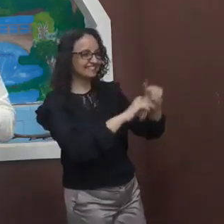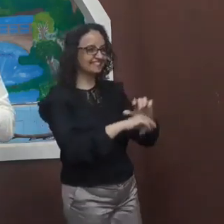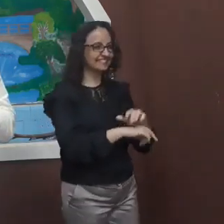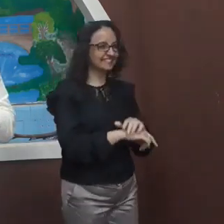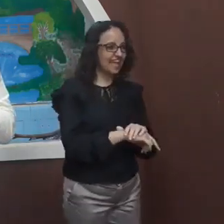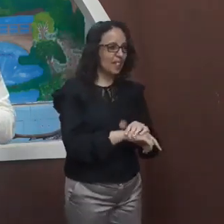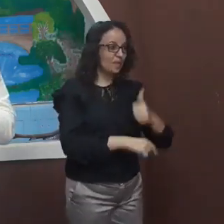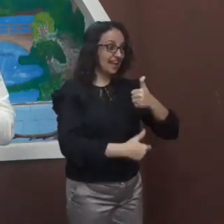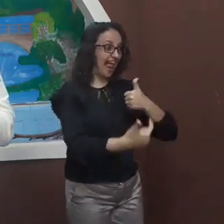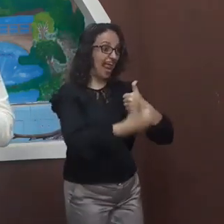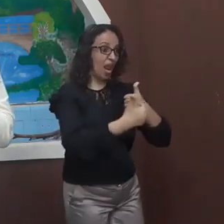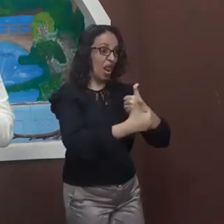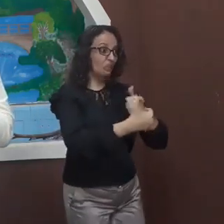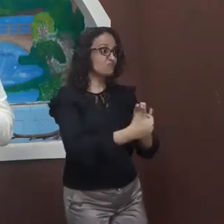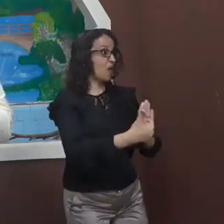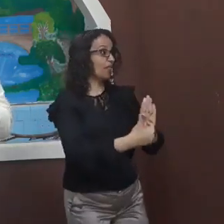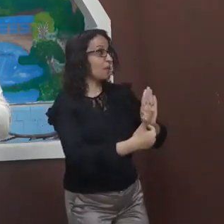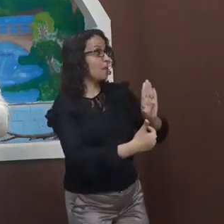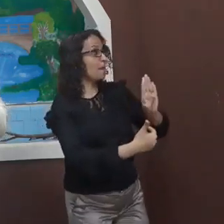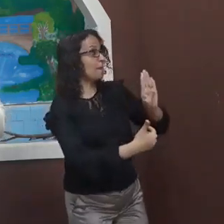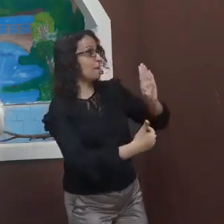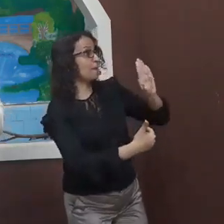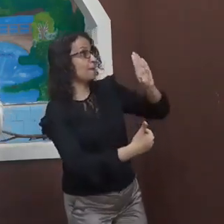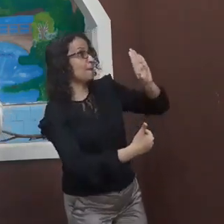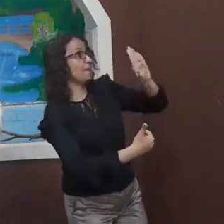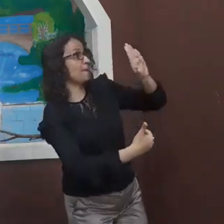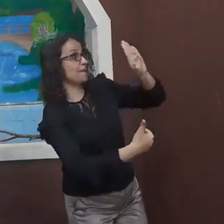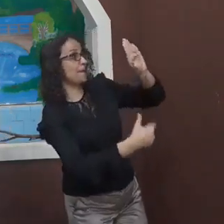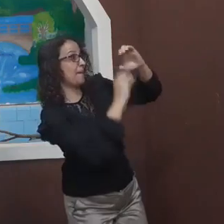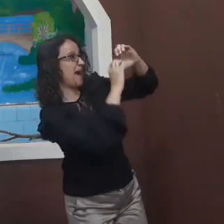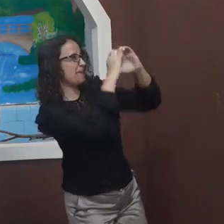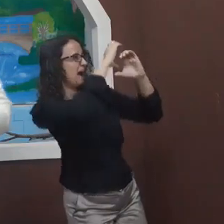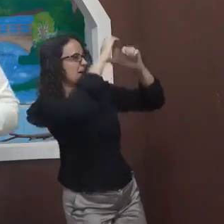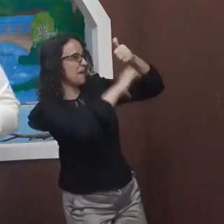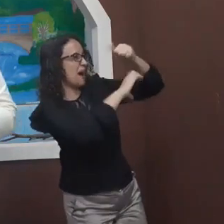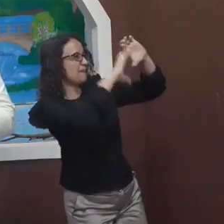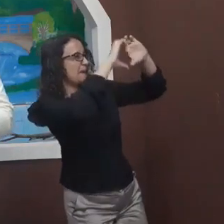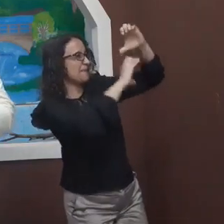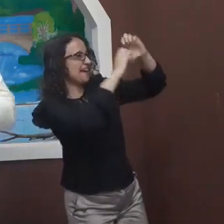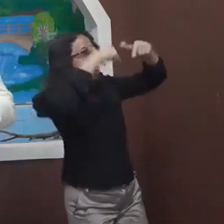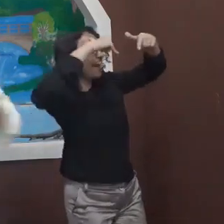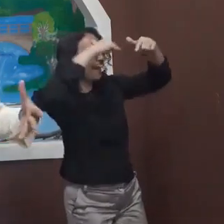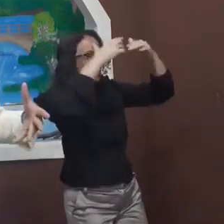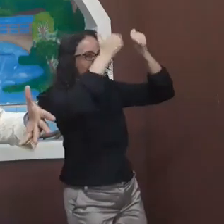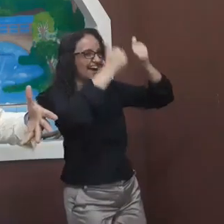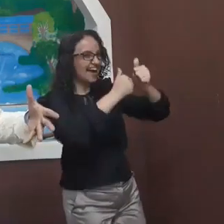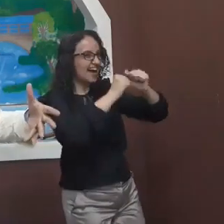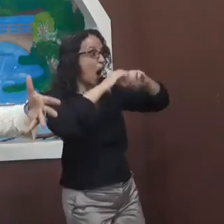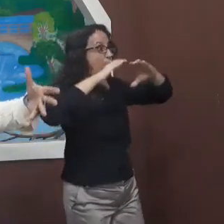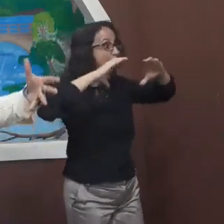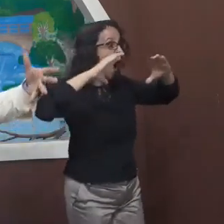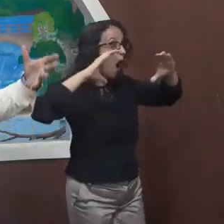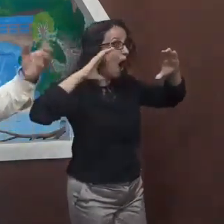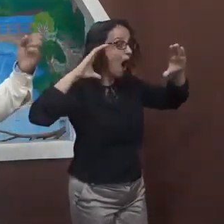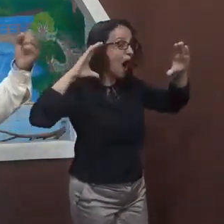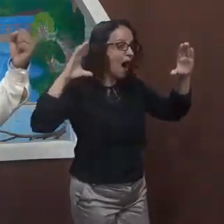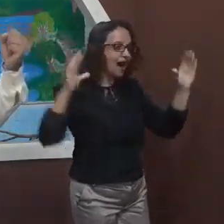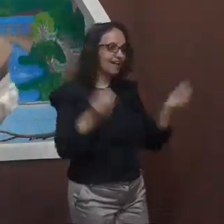de likes, o tanto de joinha, o tanto de coraçãozinho. E se você receber uma carinha, ó, uau!